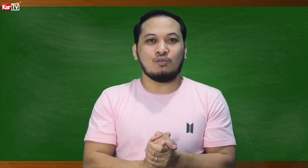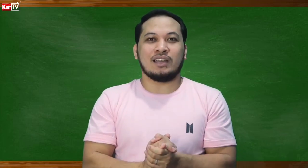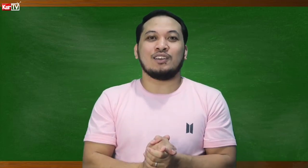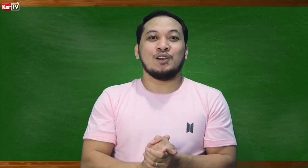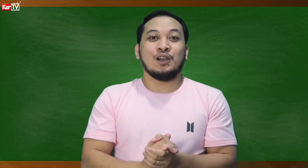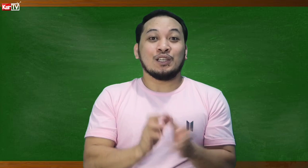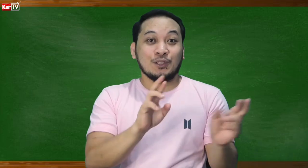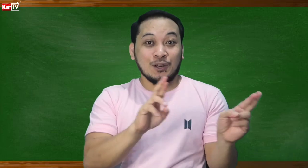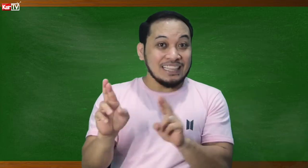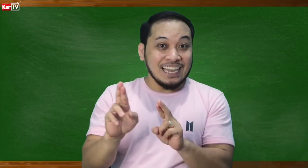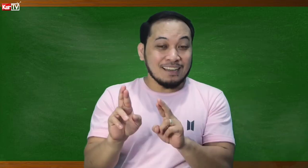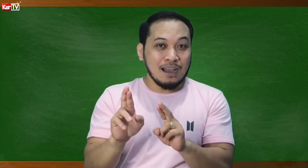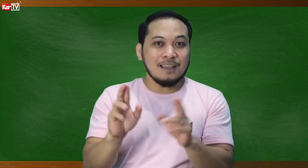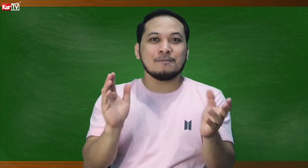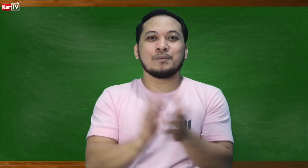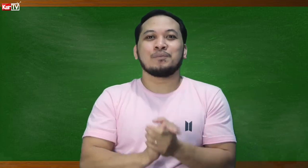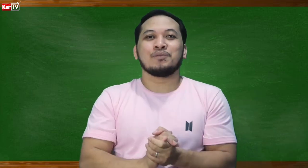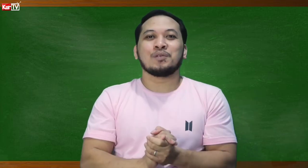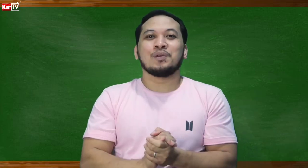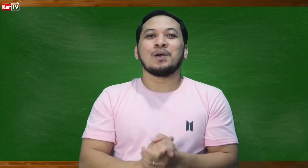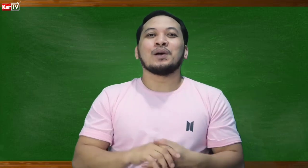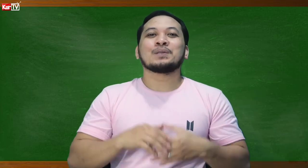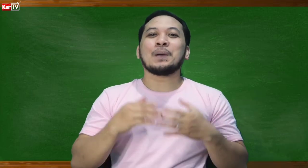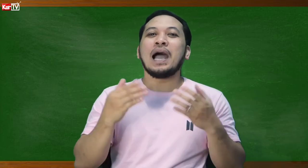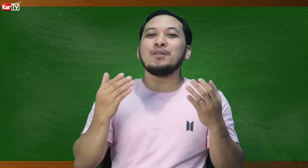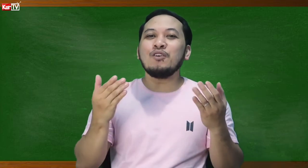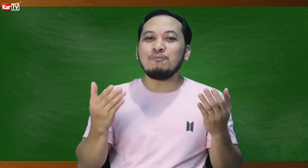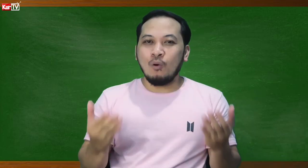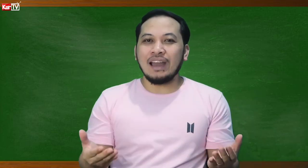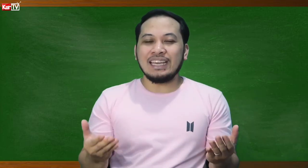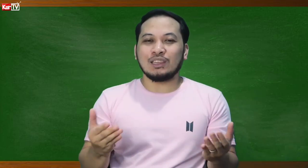buwan. So ready ka na ba? So anong buwan ito?